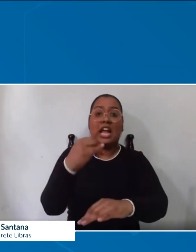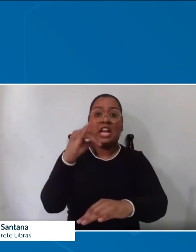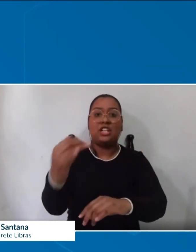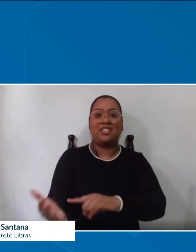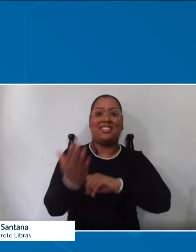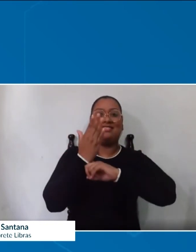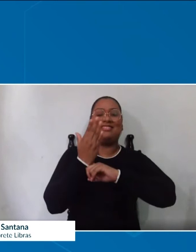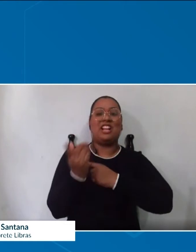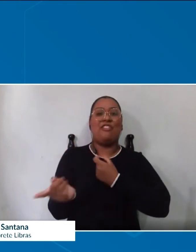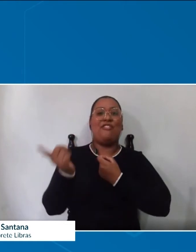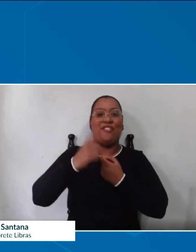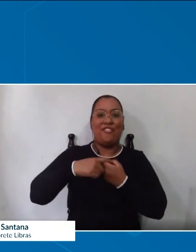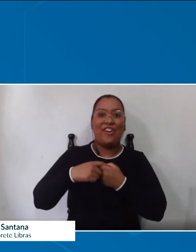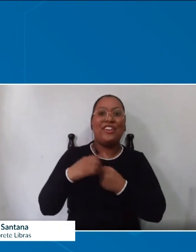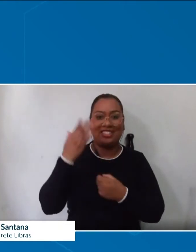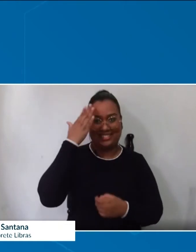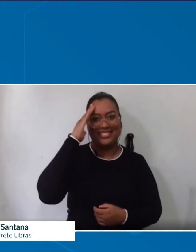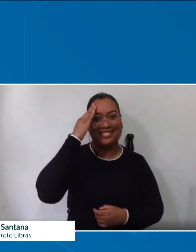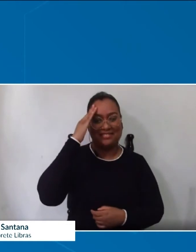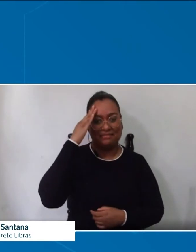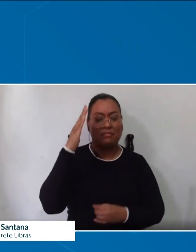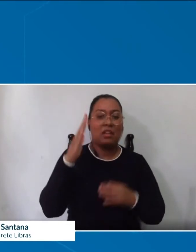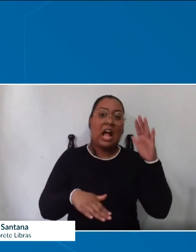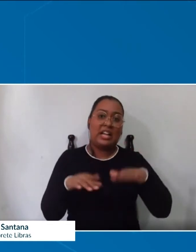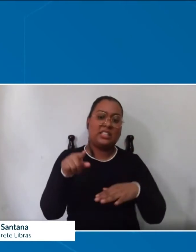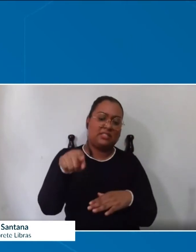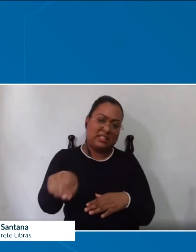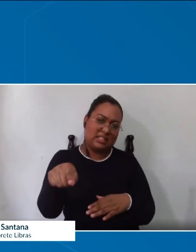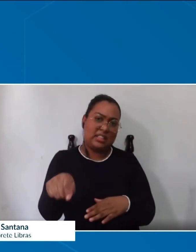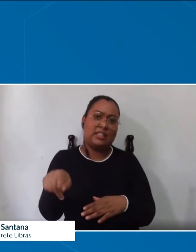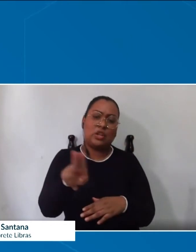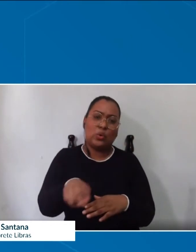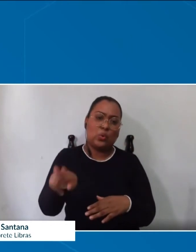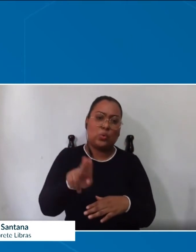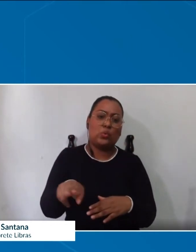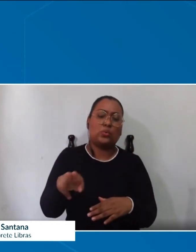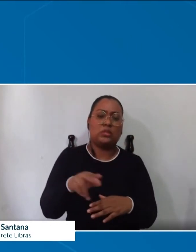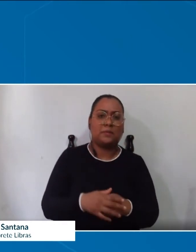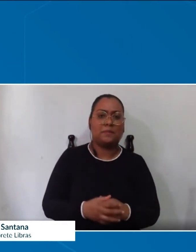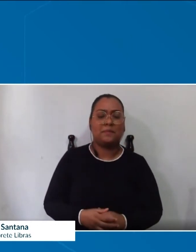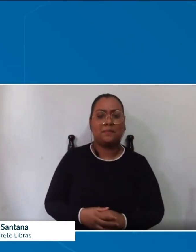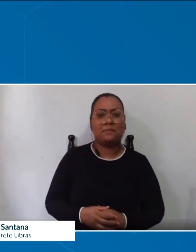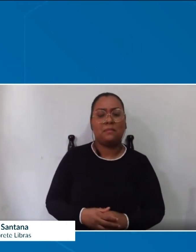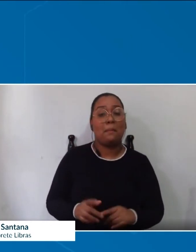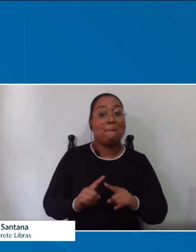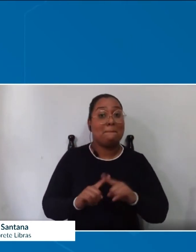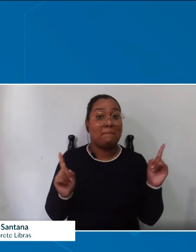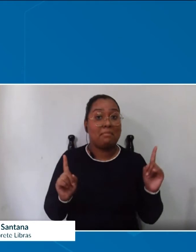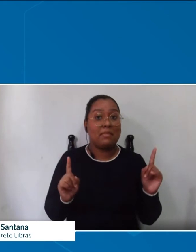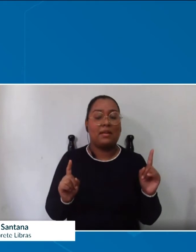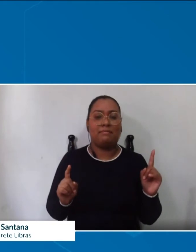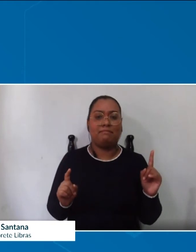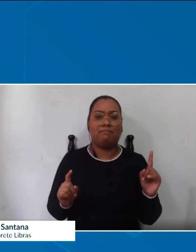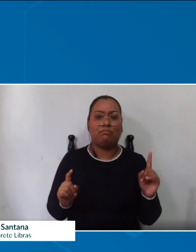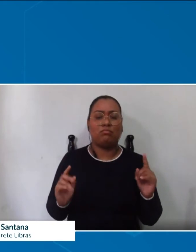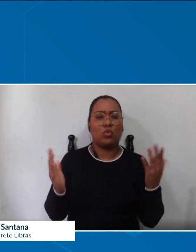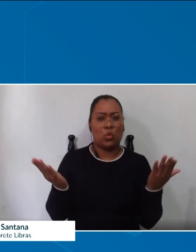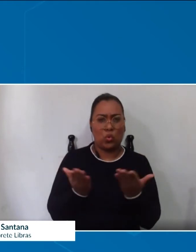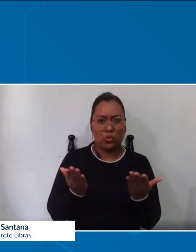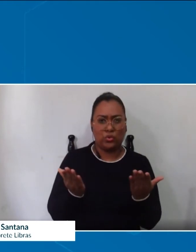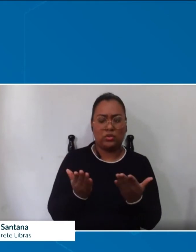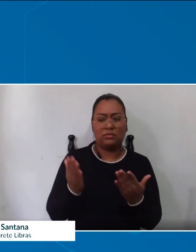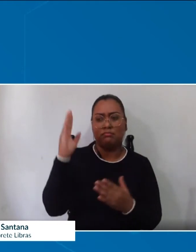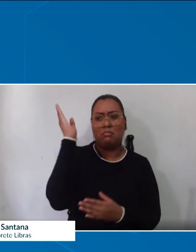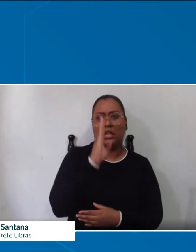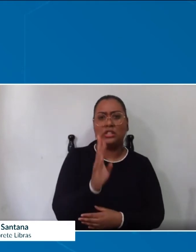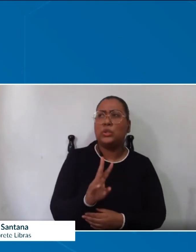As empresas que geram os resíduos vão trabalhar com o tratamento, com o reaproveitamento desse resíduo. Mas, logicamente, numa situação hoje, nós vemos que o